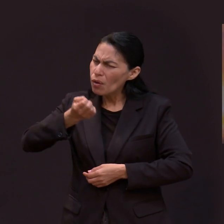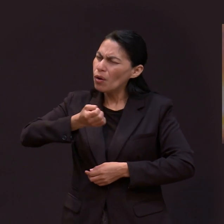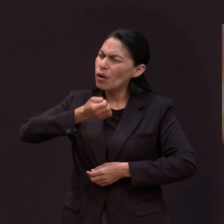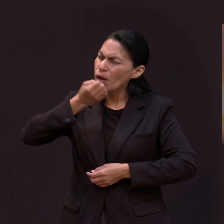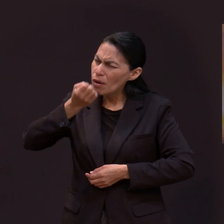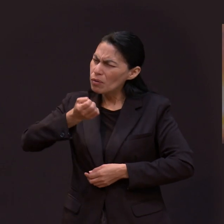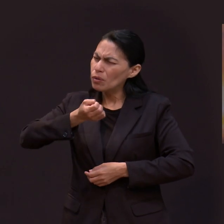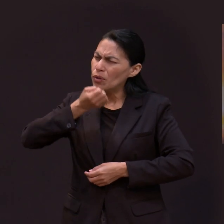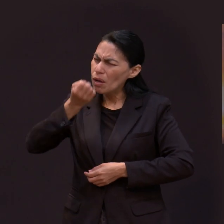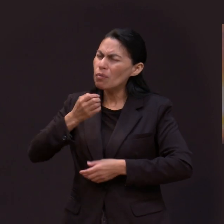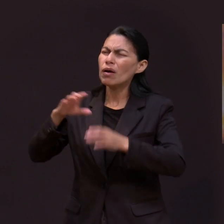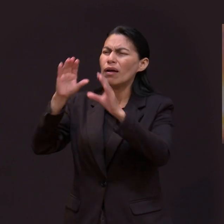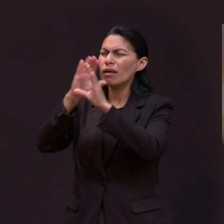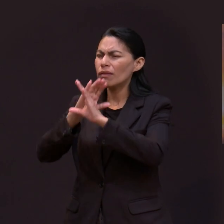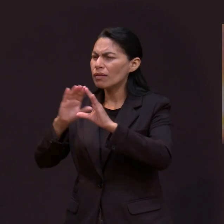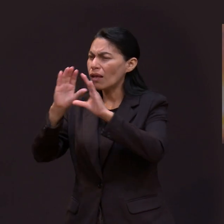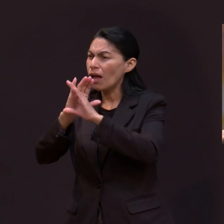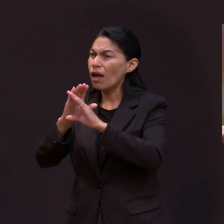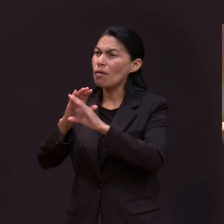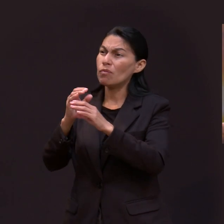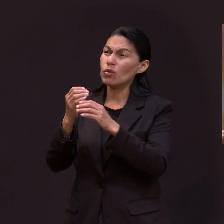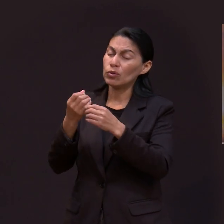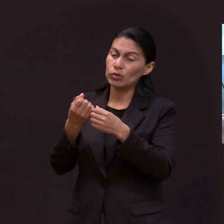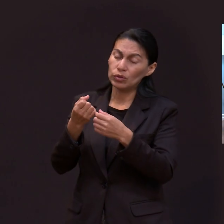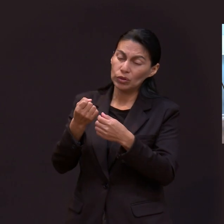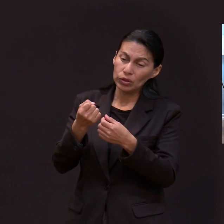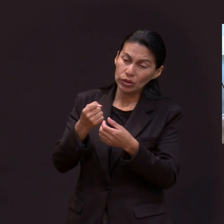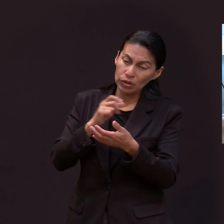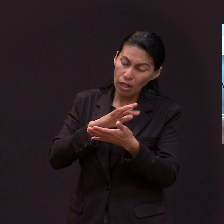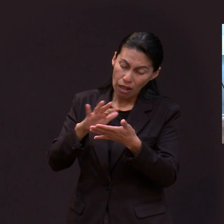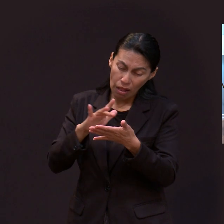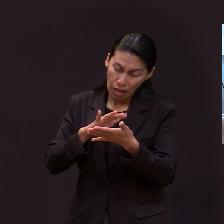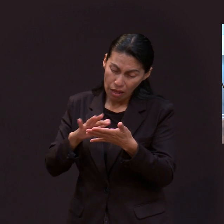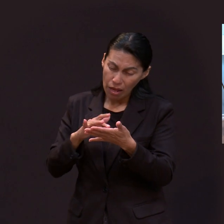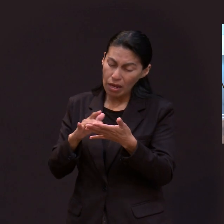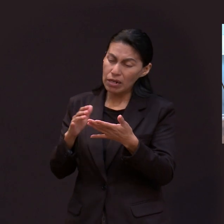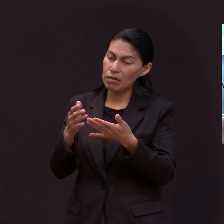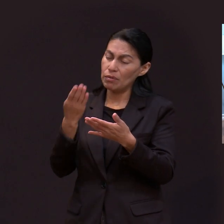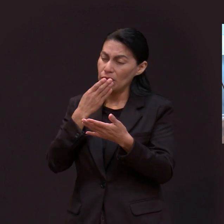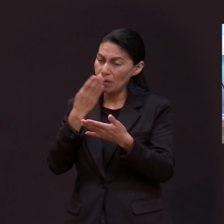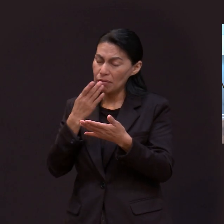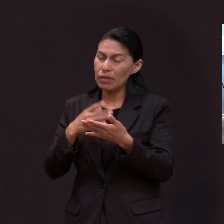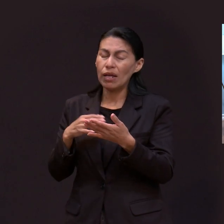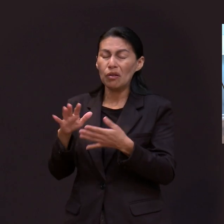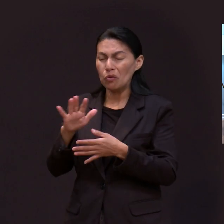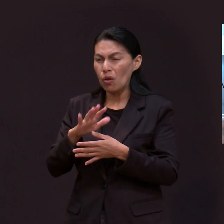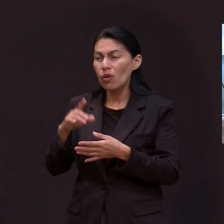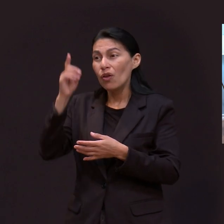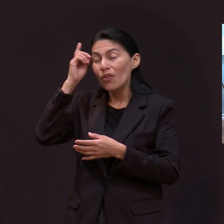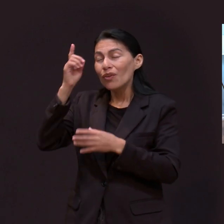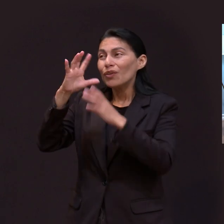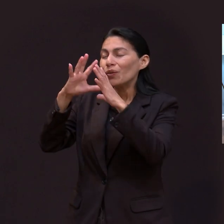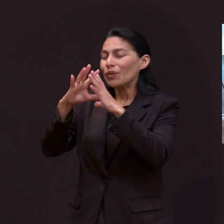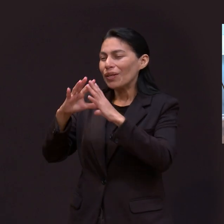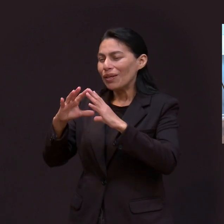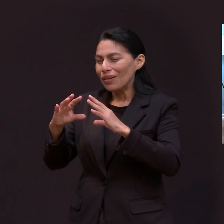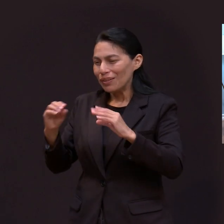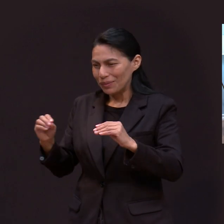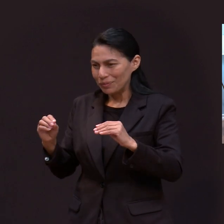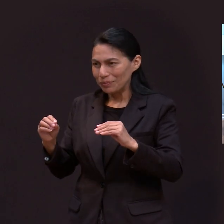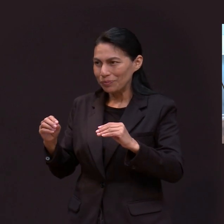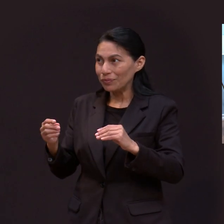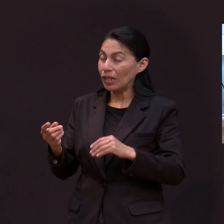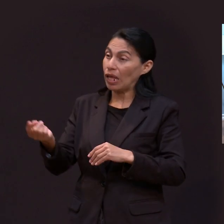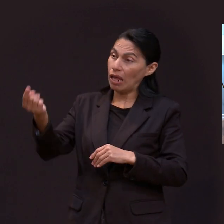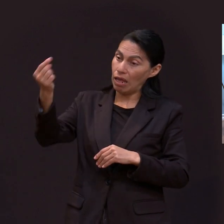ideas rozando que no te puedo detallar la pero dios lo sano estamos